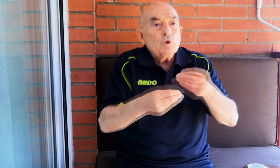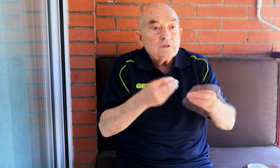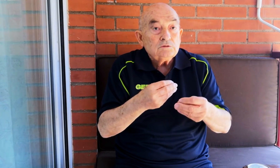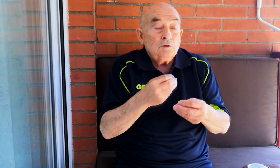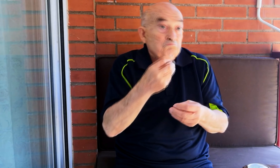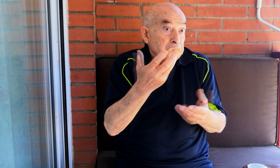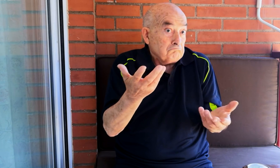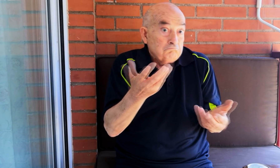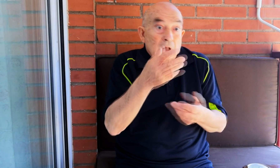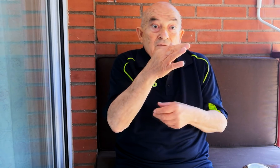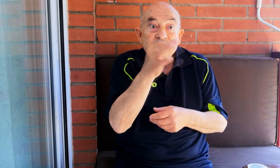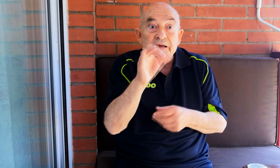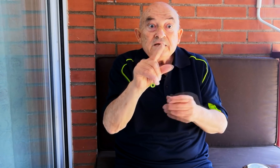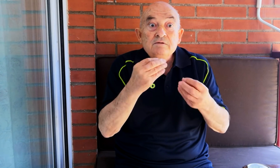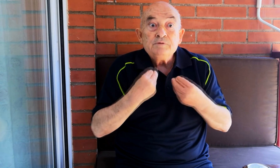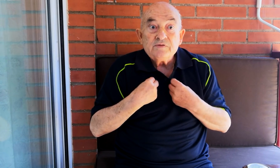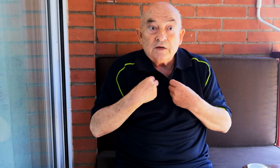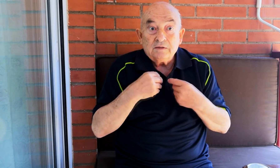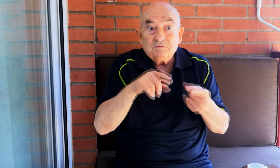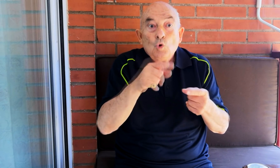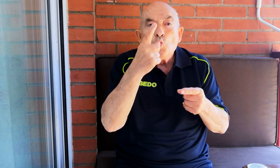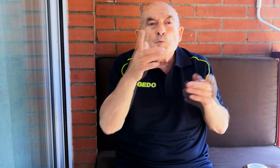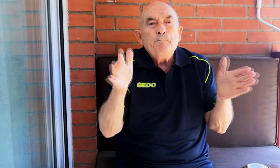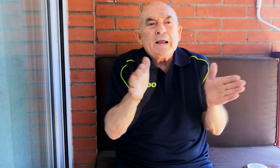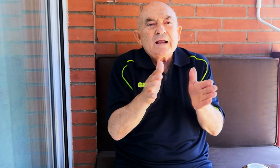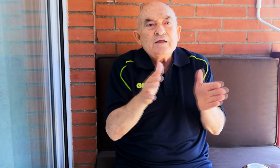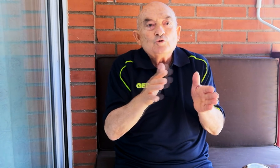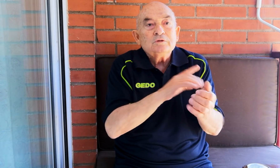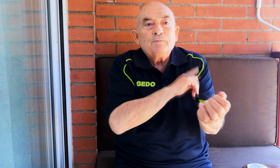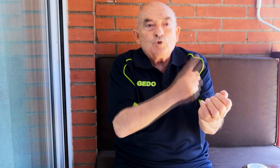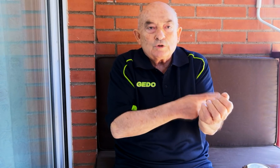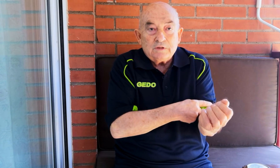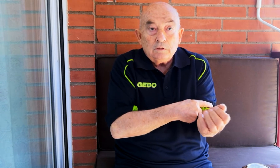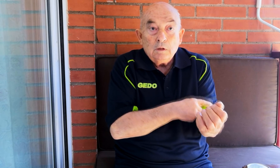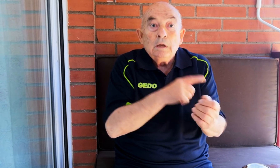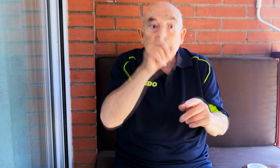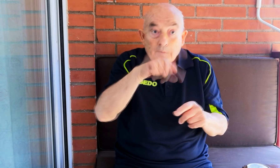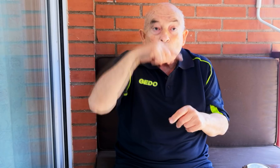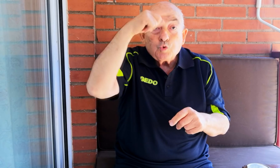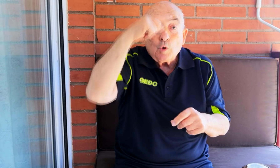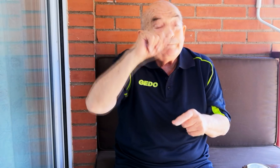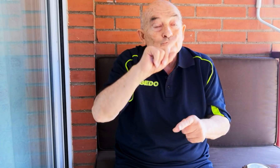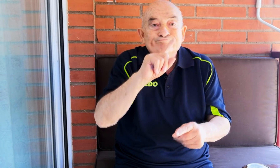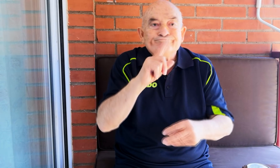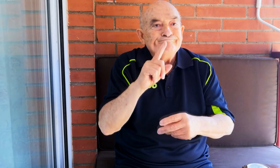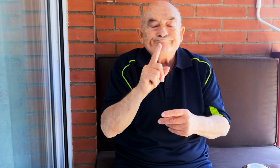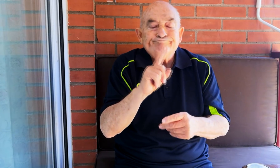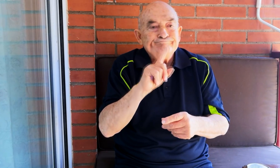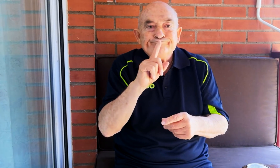1979, que va caure en un dissabte, i vam fer unes petites activitats esportives. Volíem fer culturals,